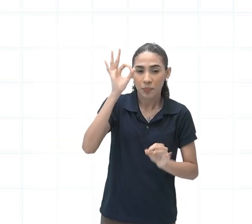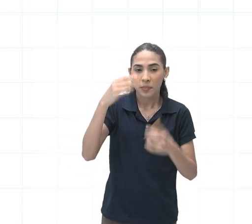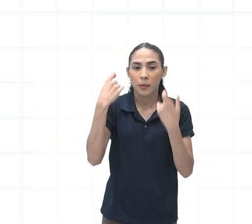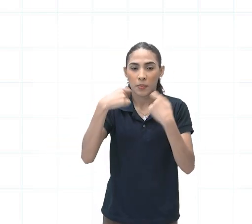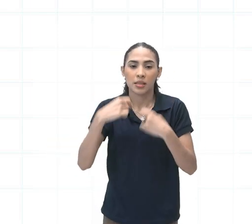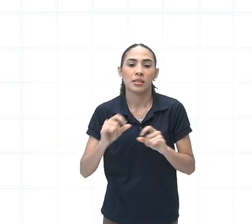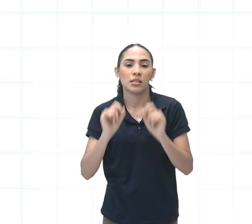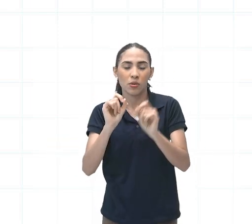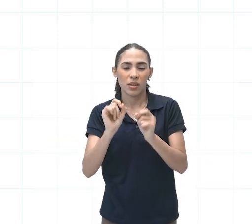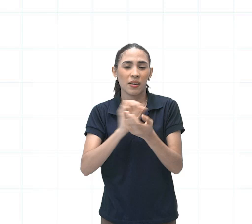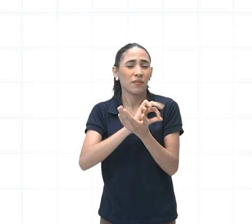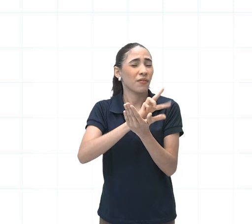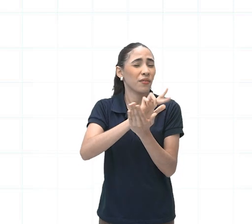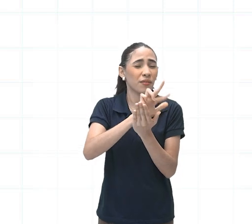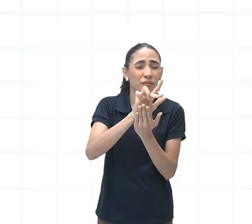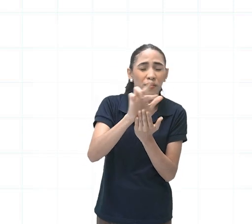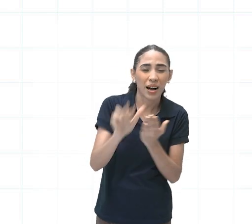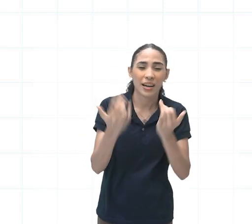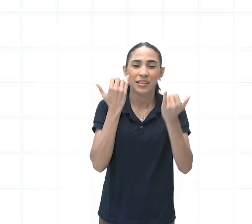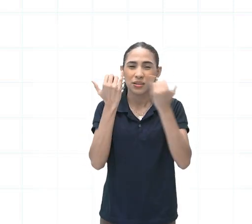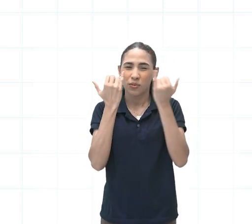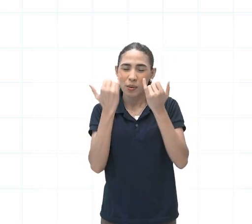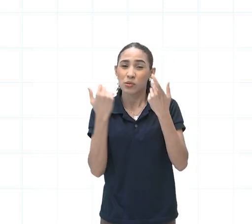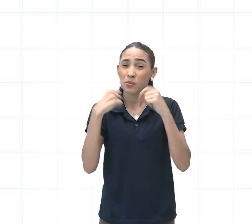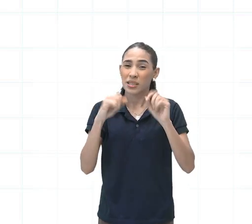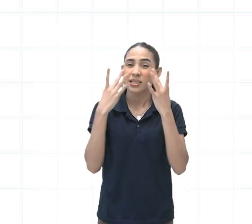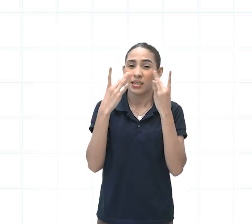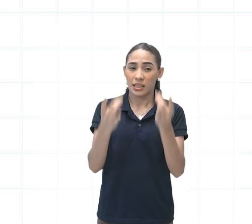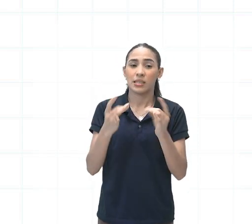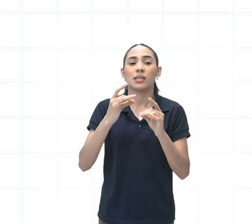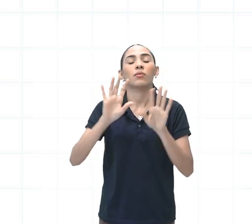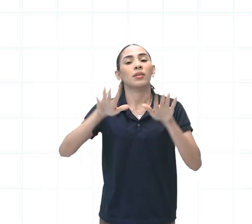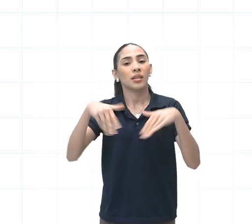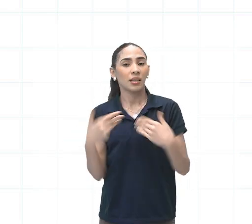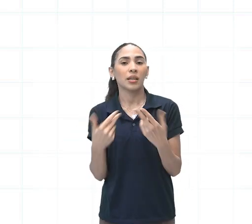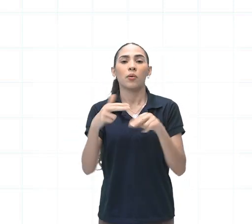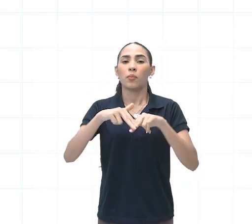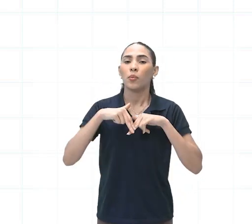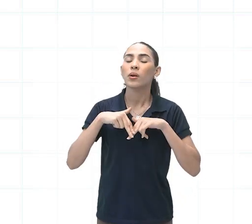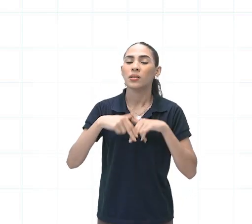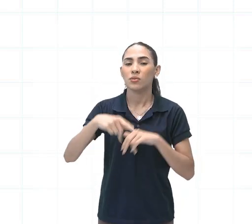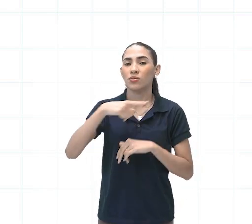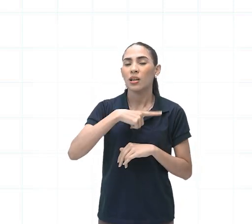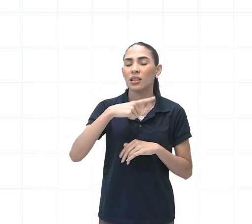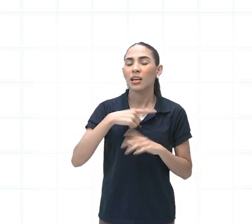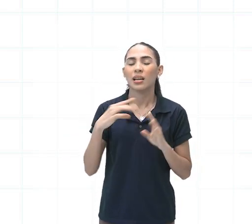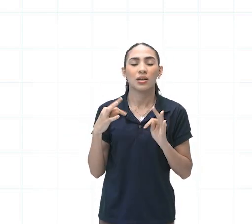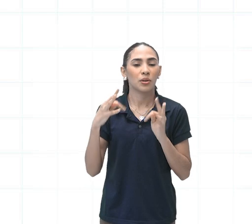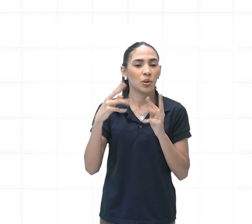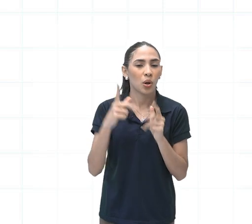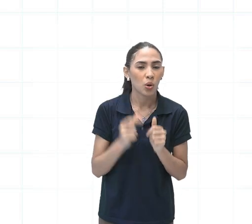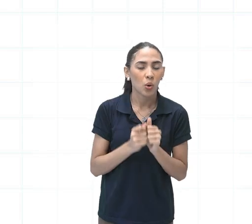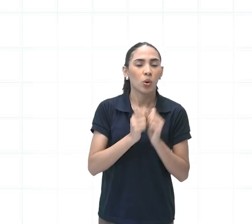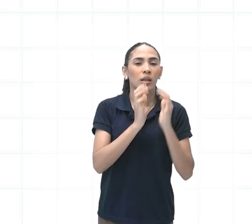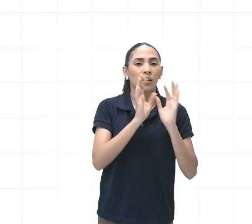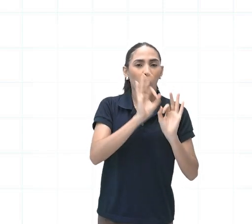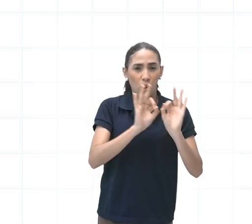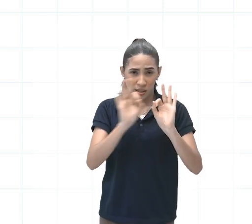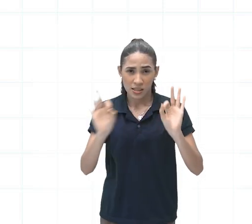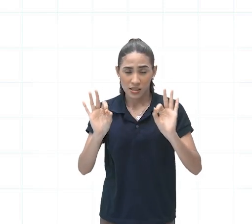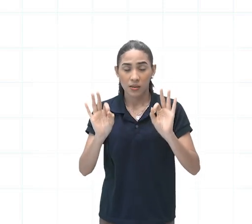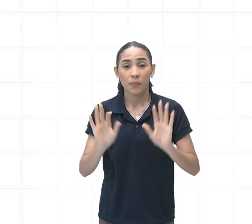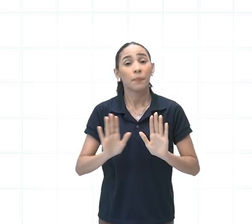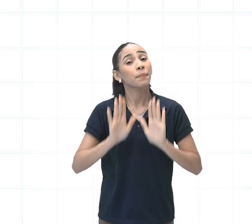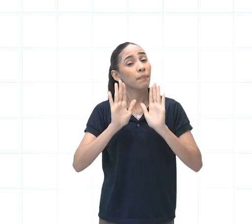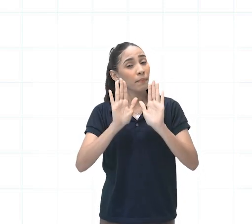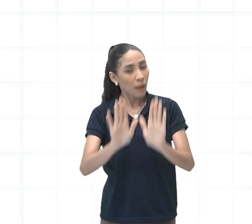precisa de vários pontos a serem observados, então por isso tem toda essa subdivisão.